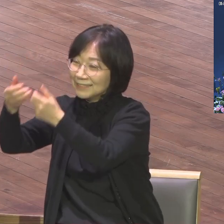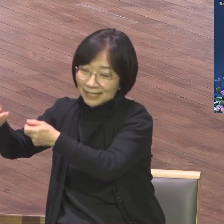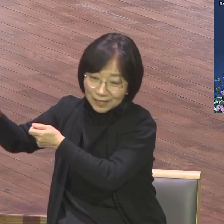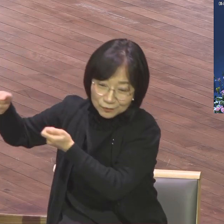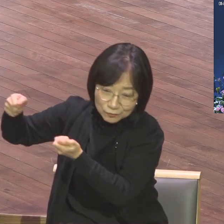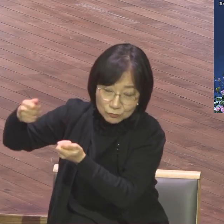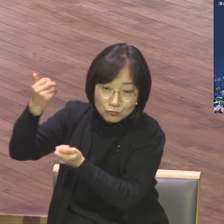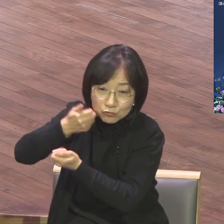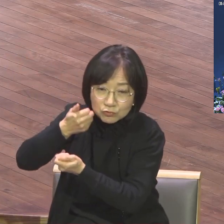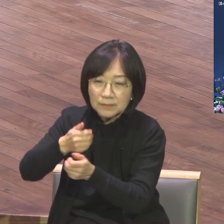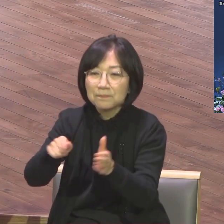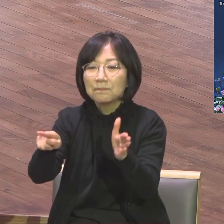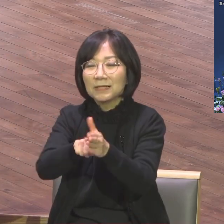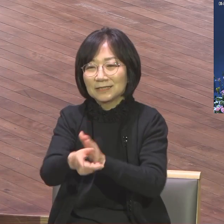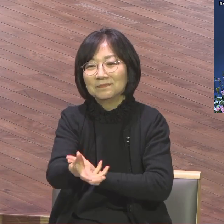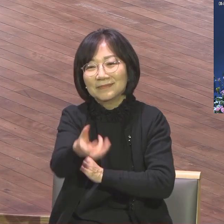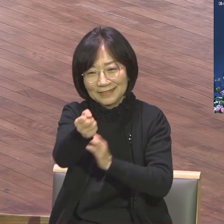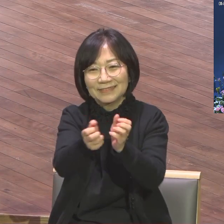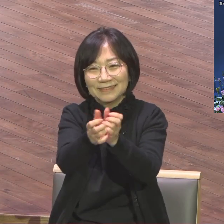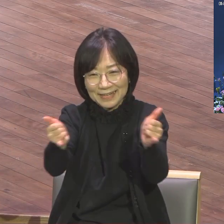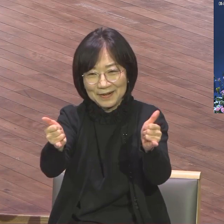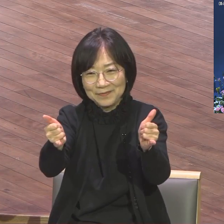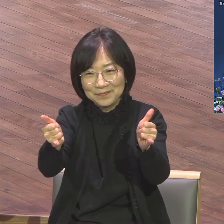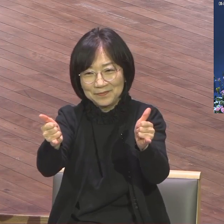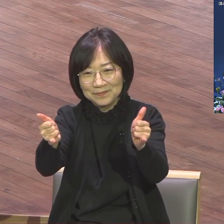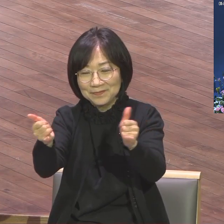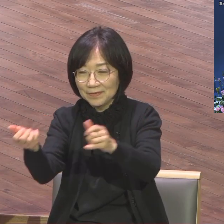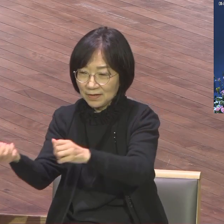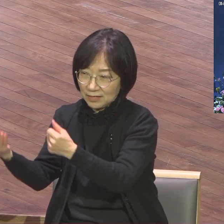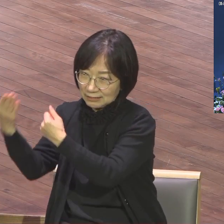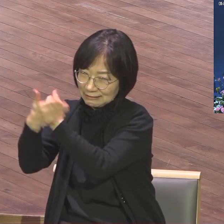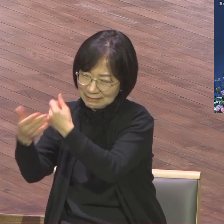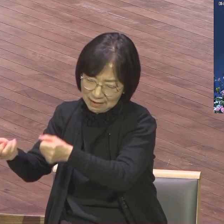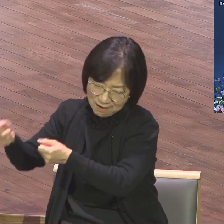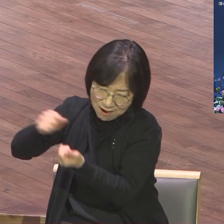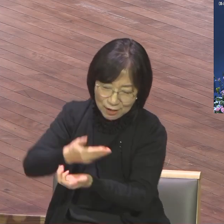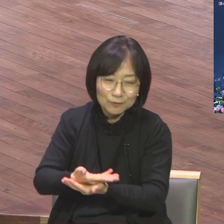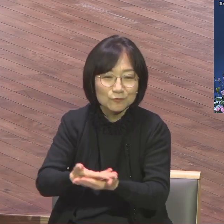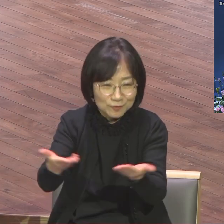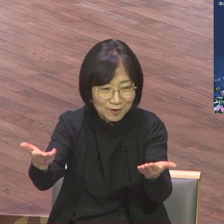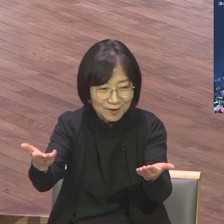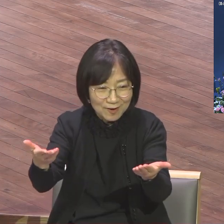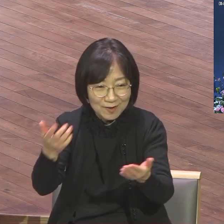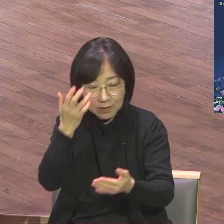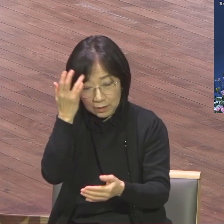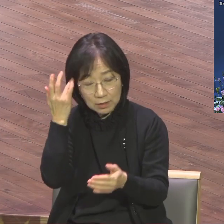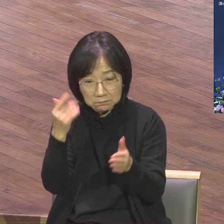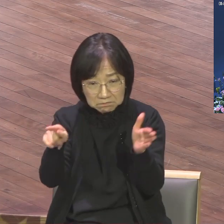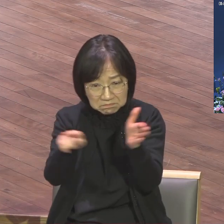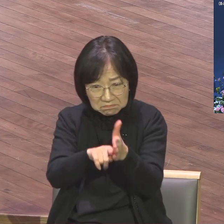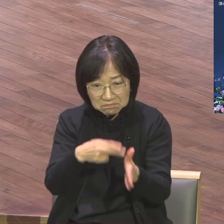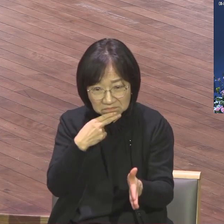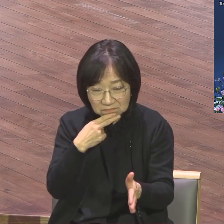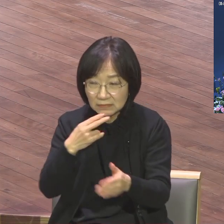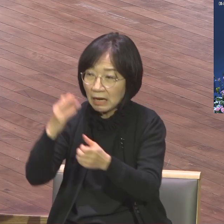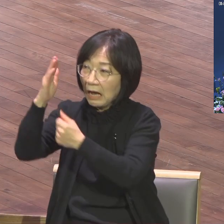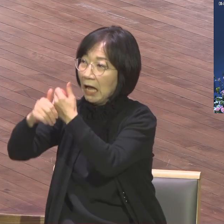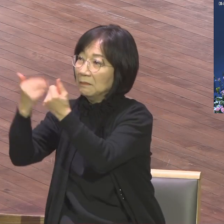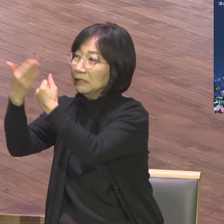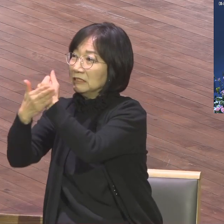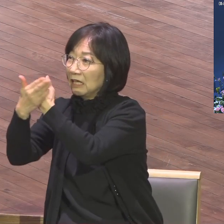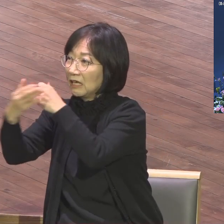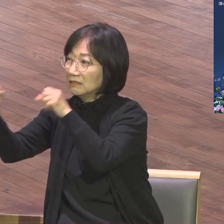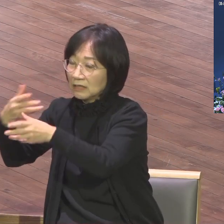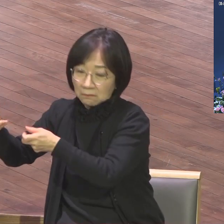믿음은 그릇이에요. 응답받는 그릇이라고. 믿음이 없으면 그릇이 없는 거예요. 응답받을 수 있는